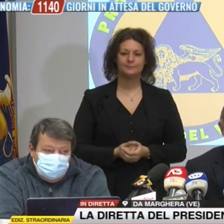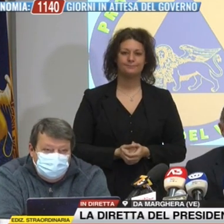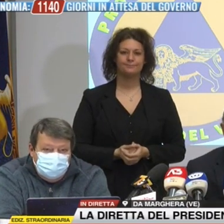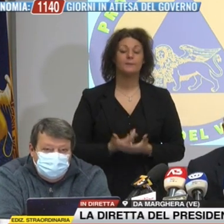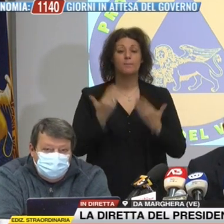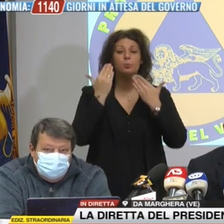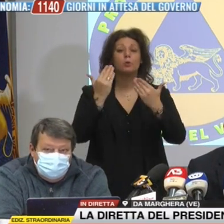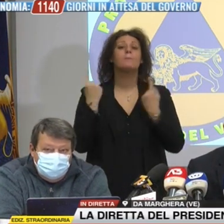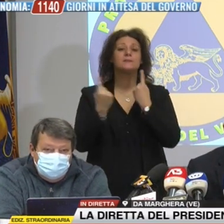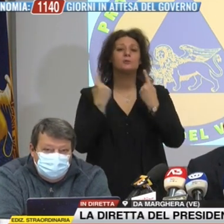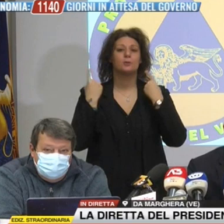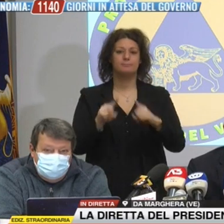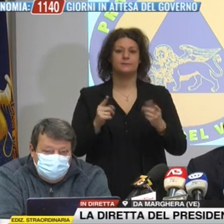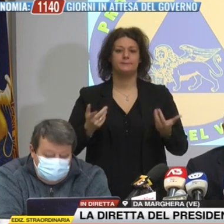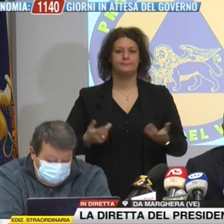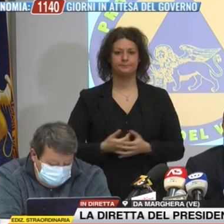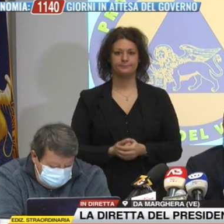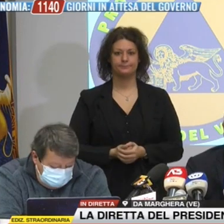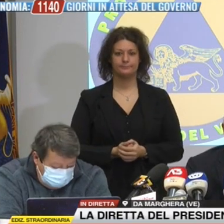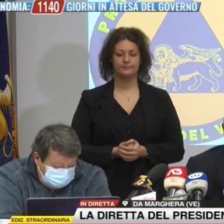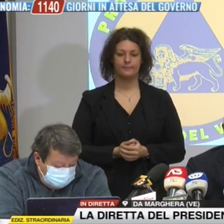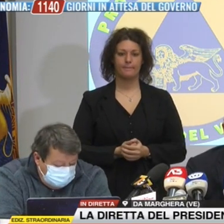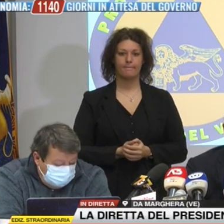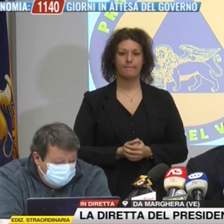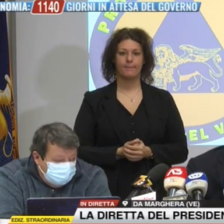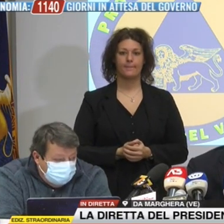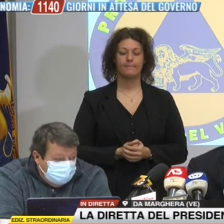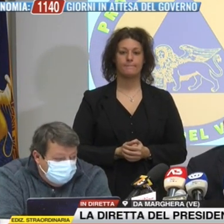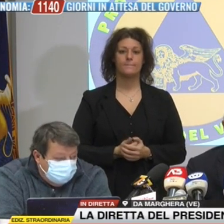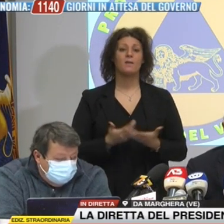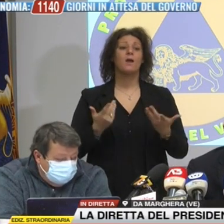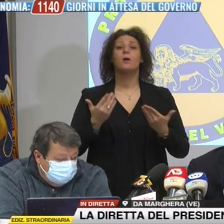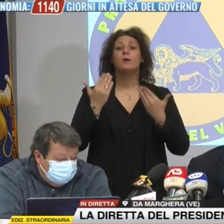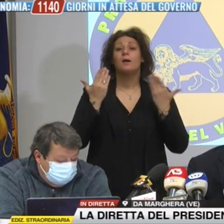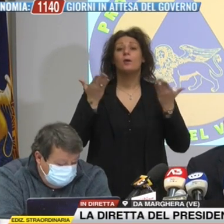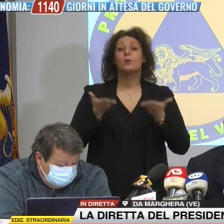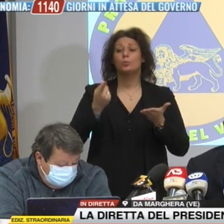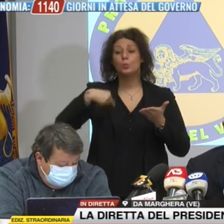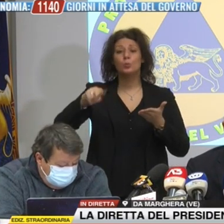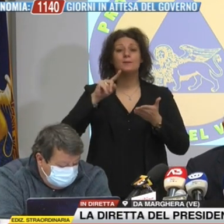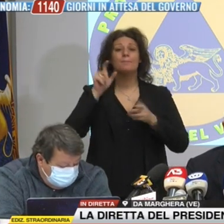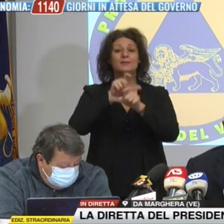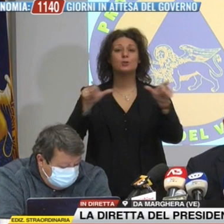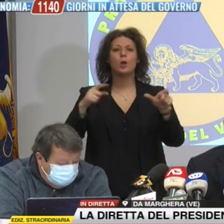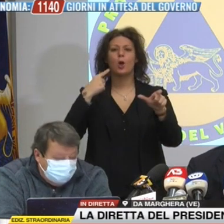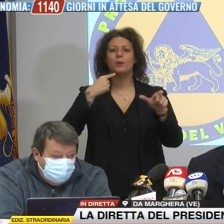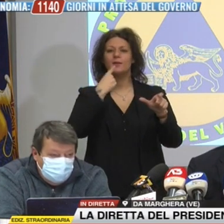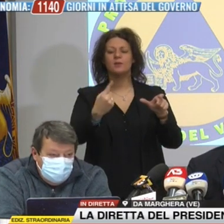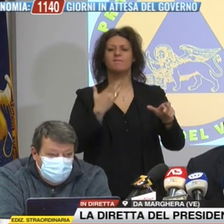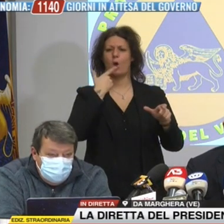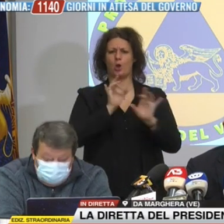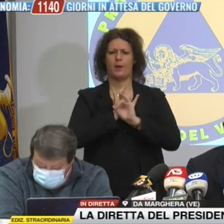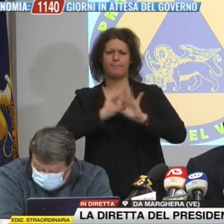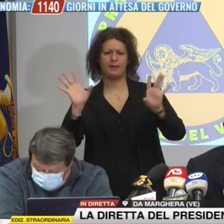Questo è. C'è una... cioè adesso siamo in un contesto nel quale rivendichiamo sempre la libertà, la democrazia, il rispetto delle